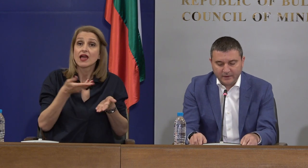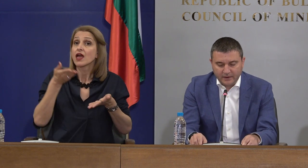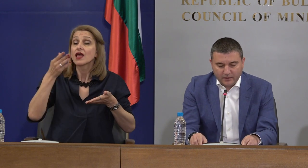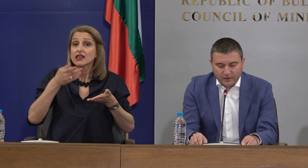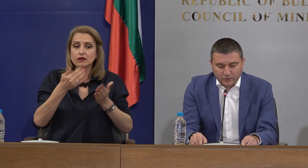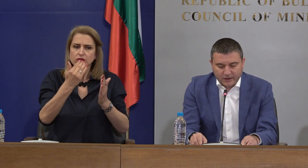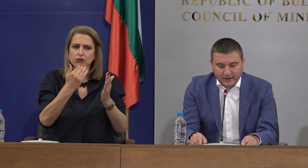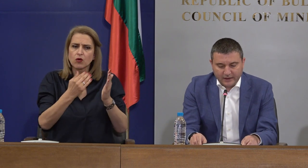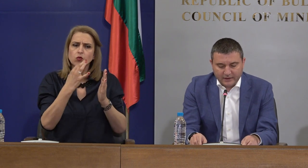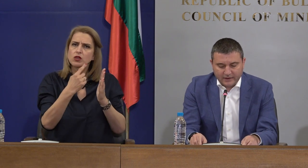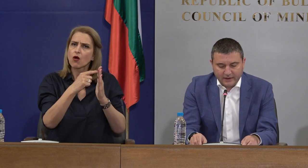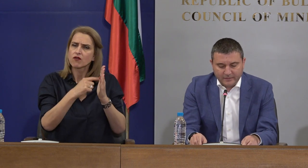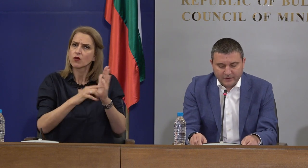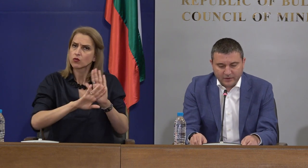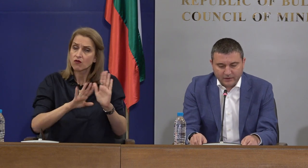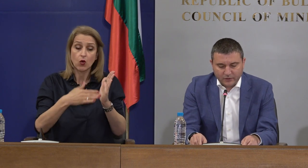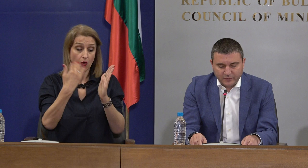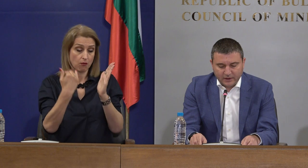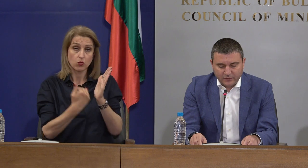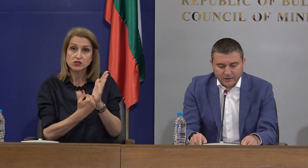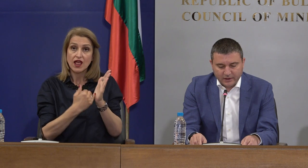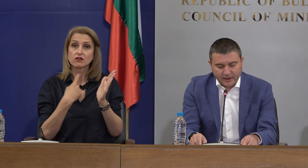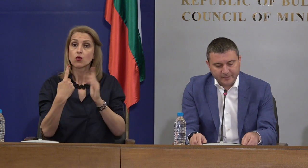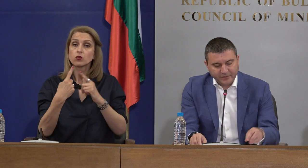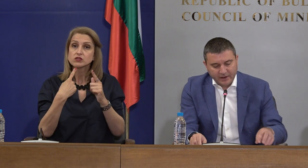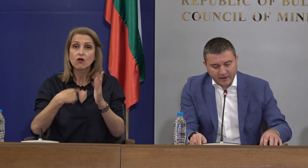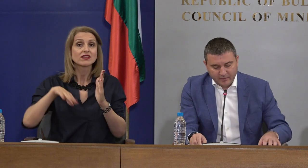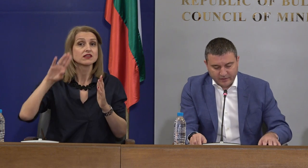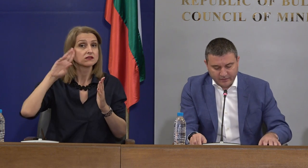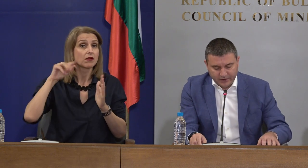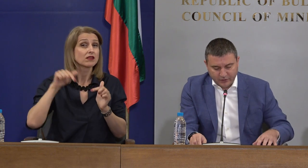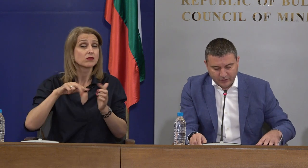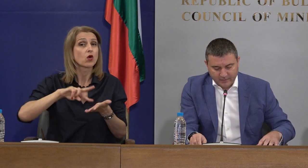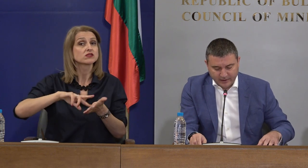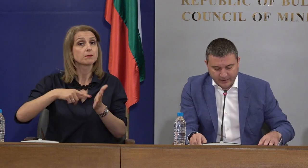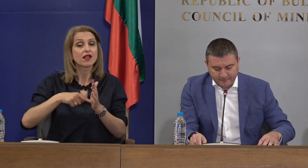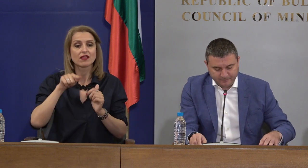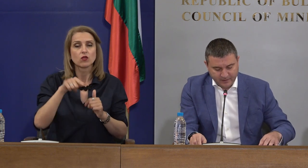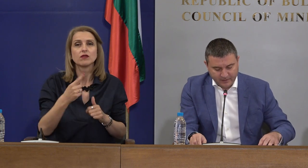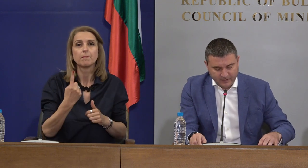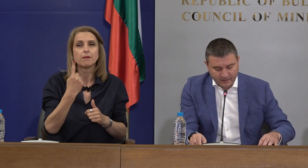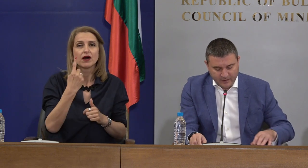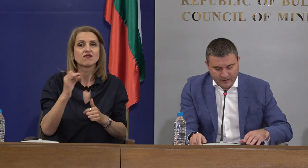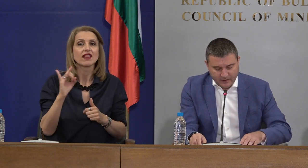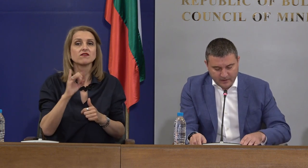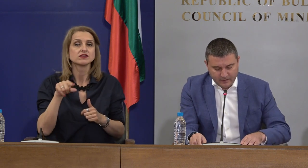условие, което остана, е да се изпълни този план от страна на Първа инвестиционна банка.